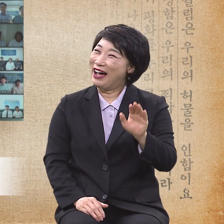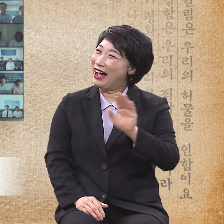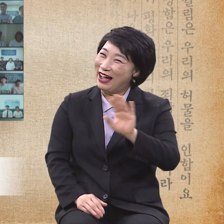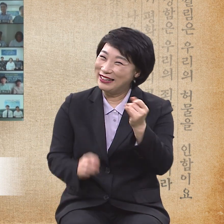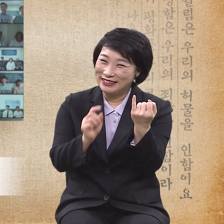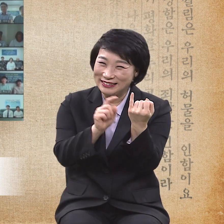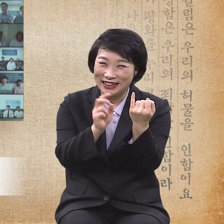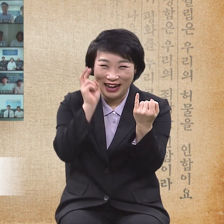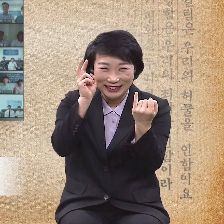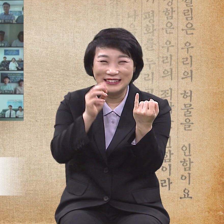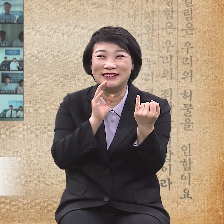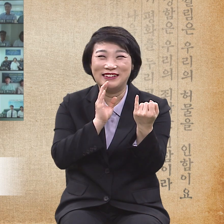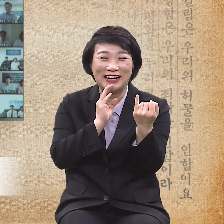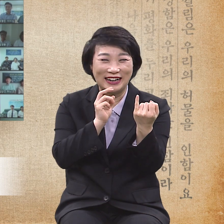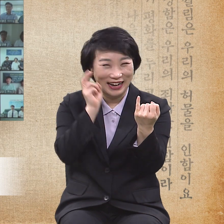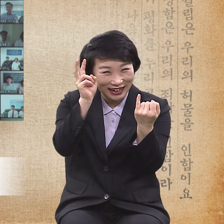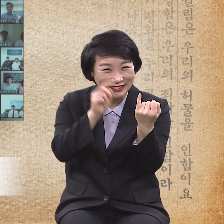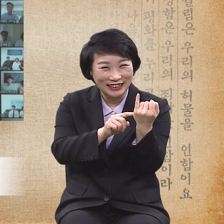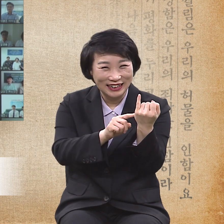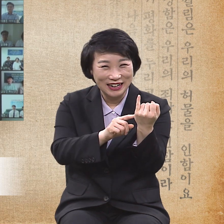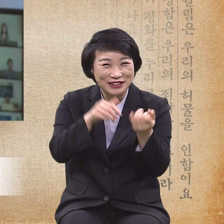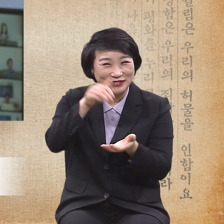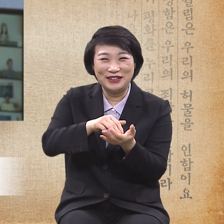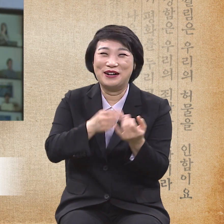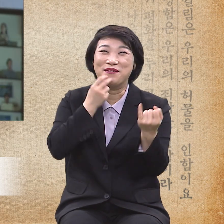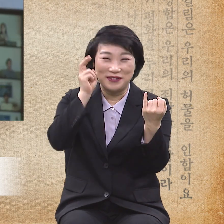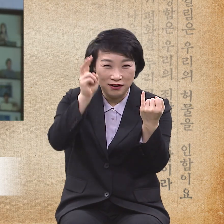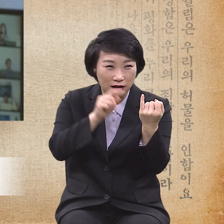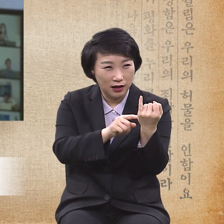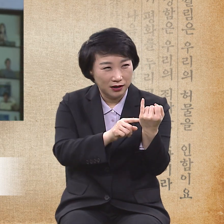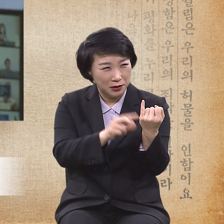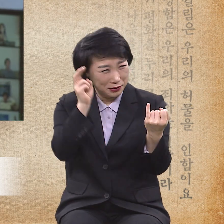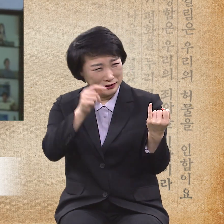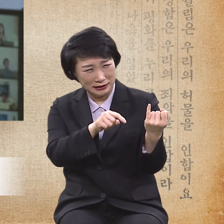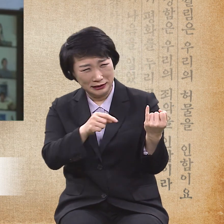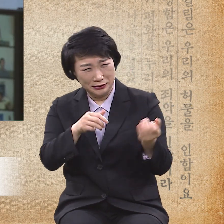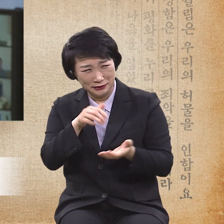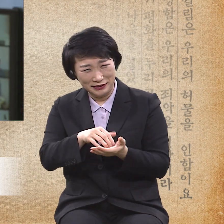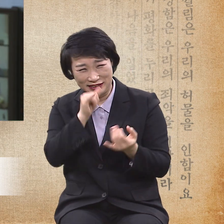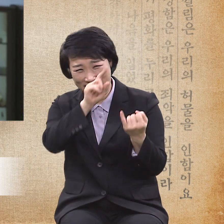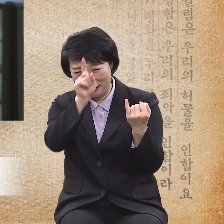그렇지는 안 했겠지만 혹시 한지도 모르지.